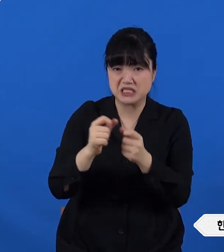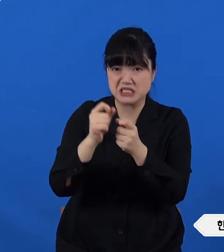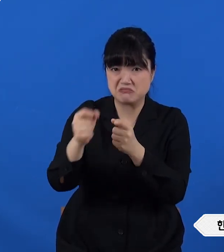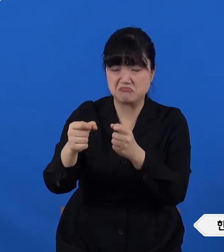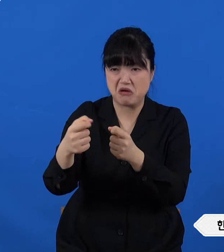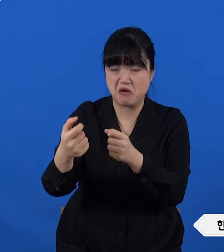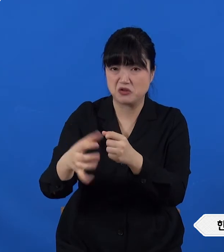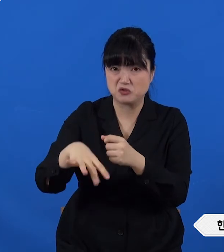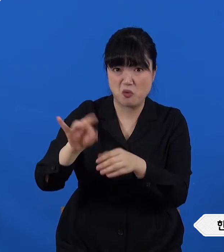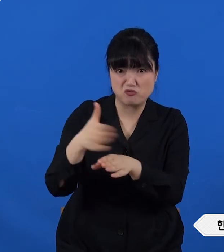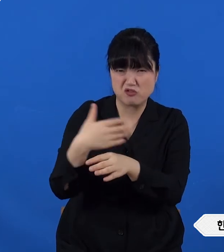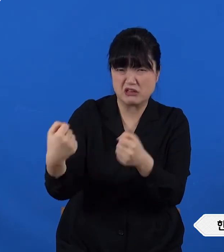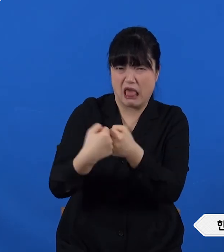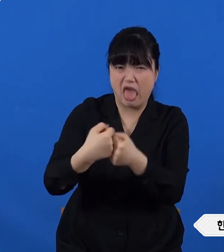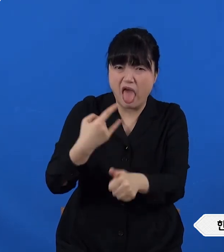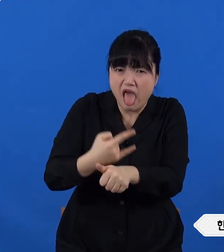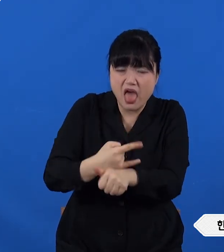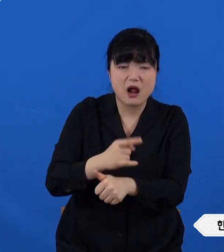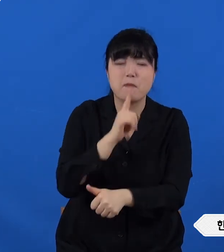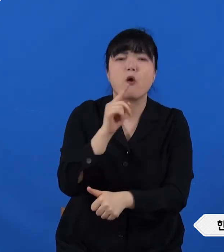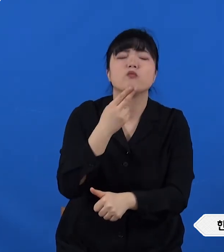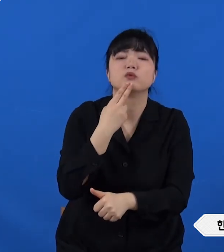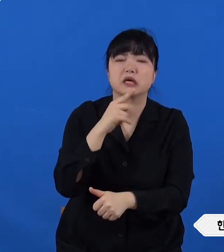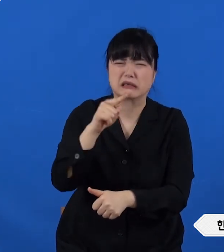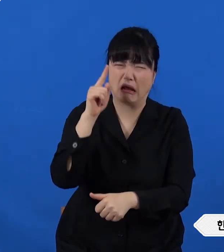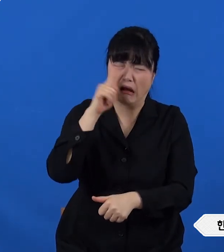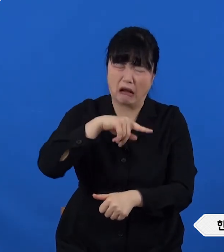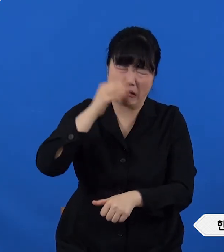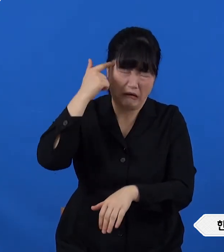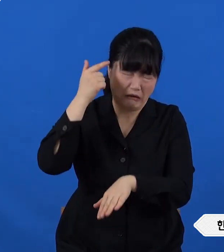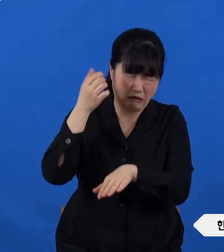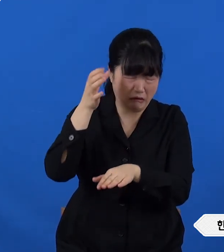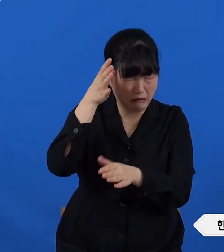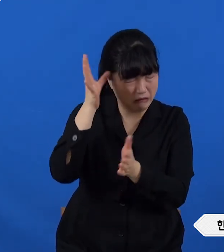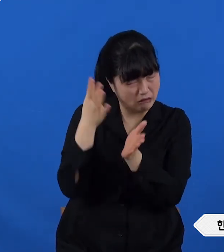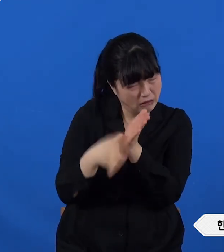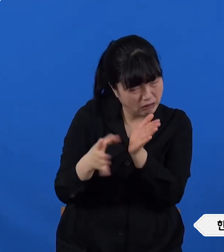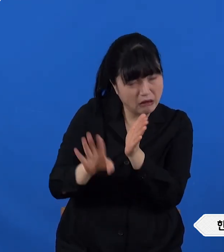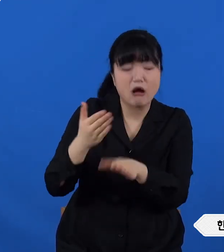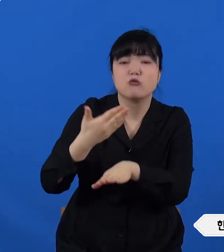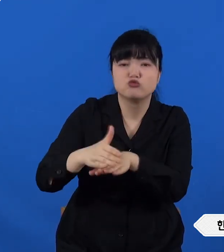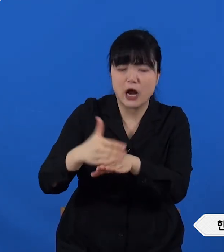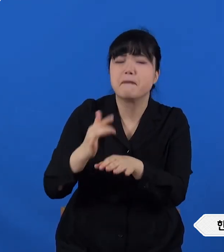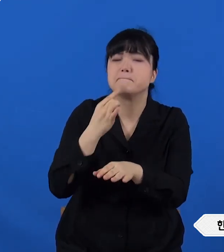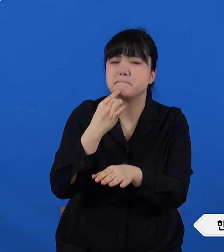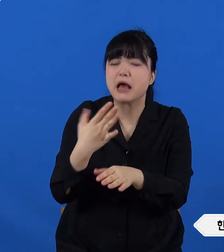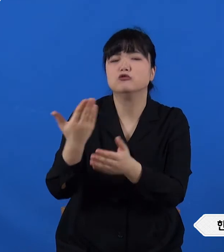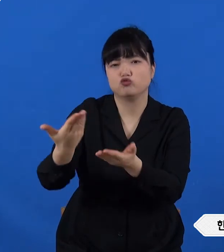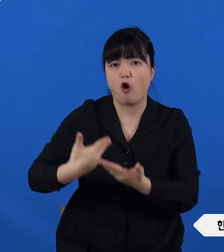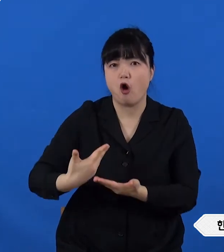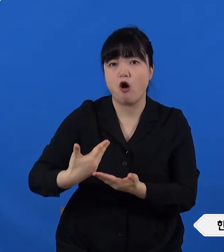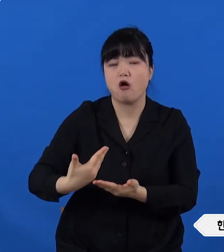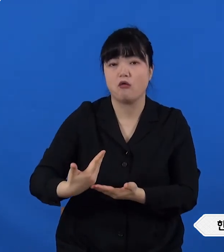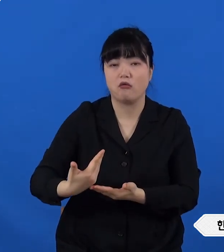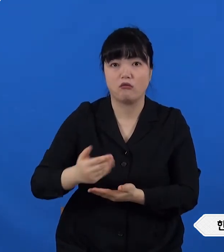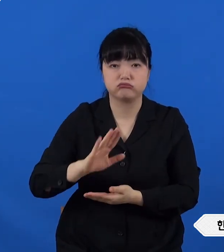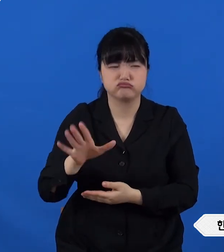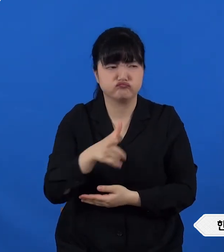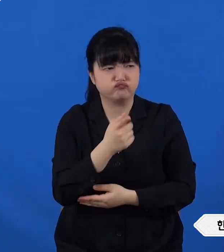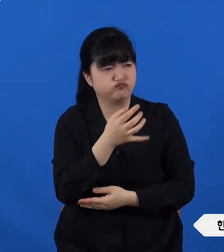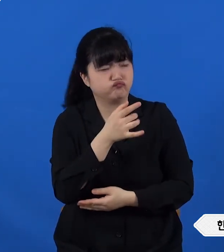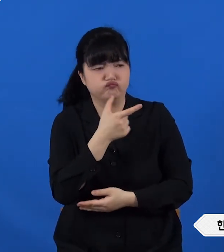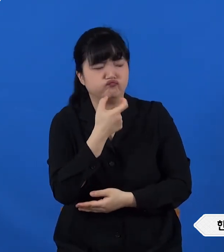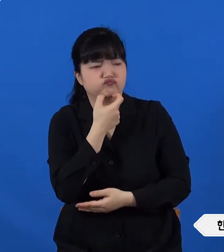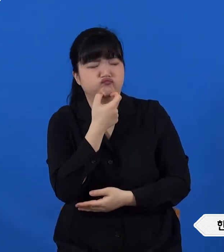아니었습니다. 베냐민 지파에게 그 악행을 향한 불량배들만 넘겨달라고 했습니다. 그들만